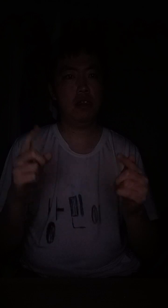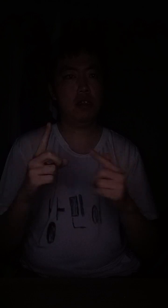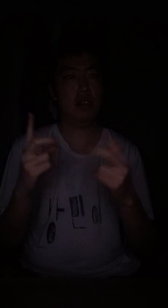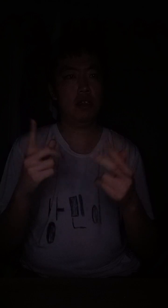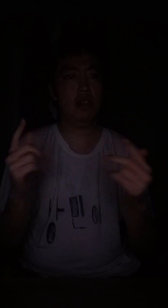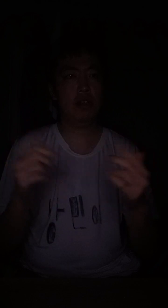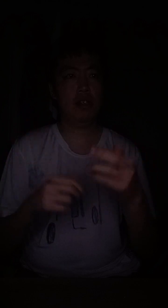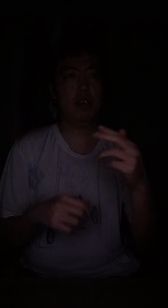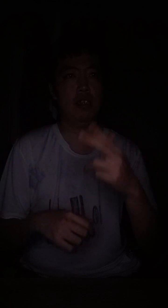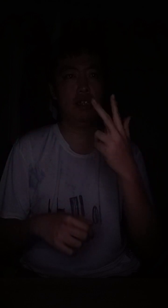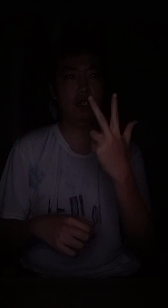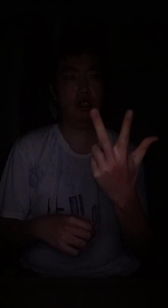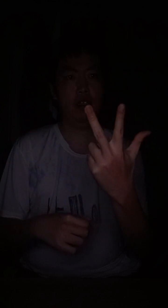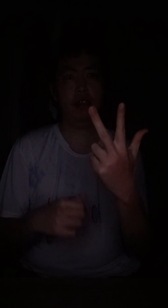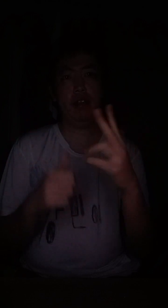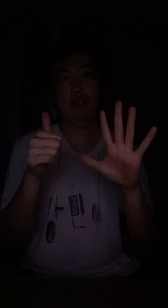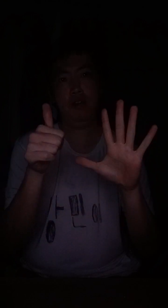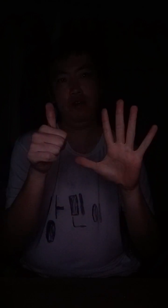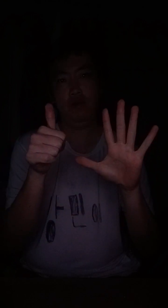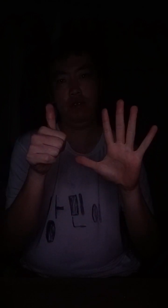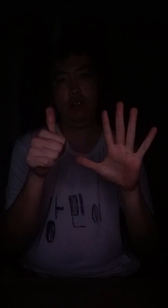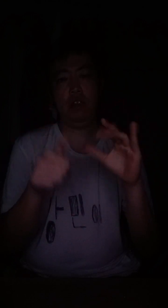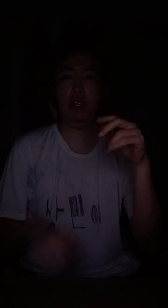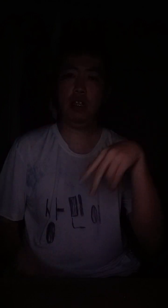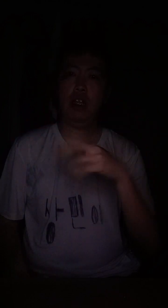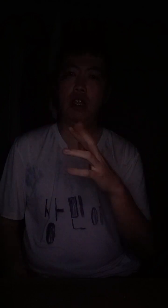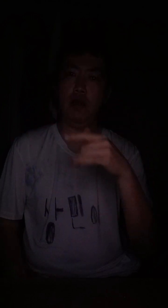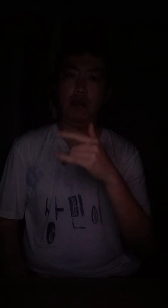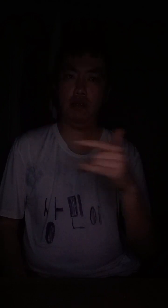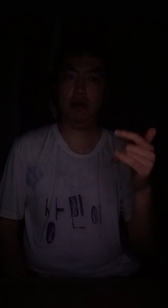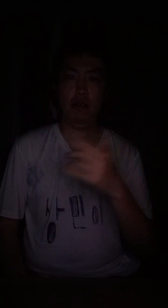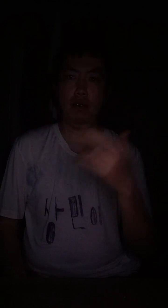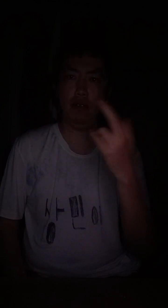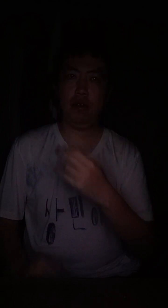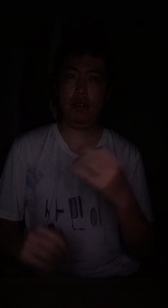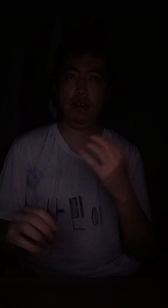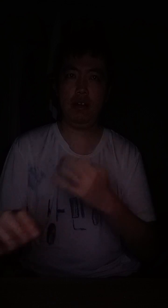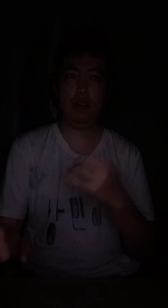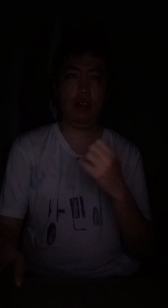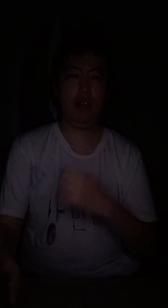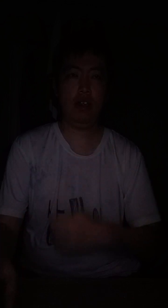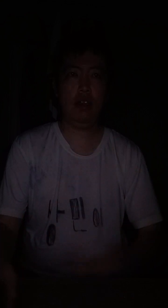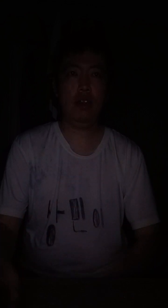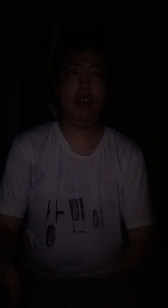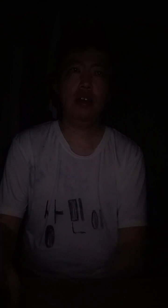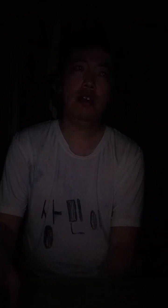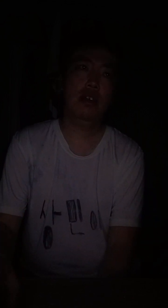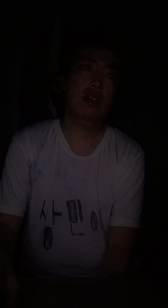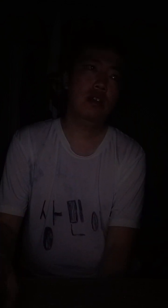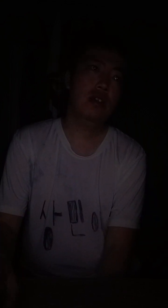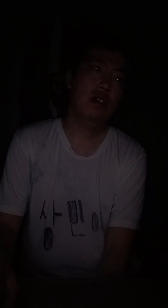2,700여 건으로 이 가운데 36%가 여름철에 집중 발생하고 있습니다. SBS